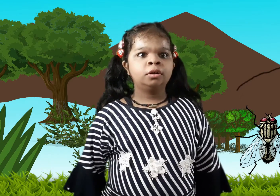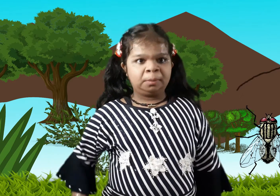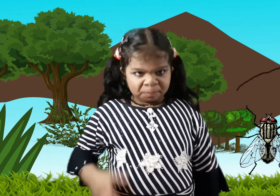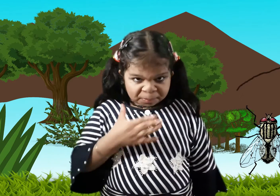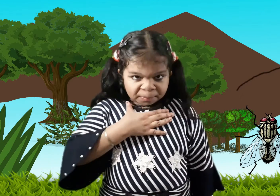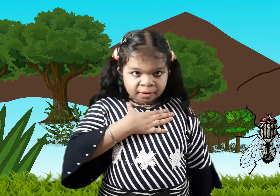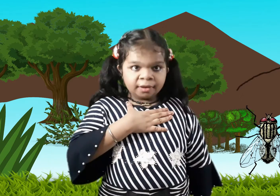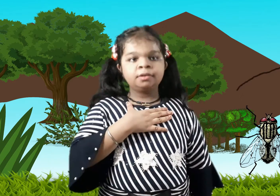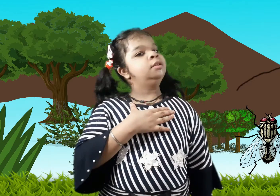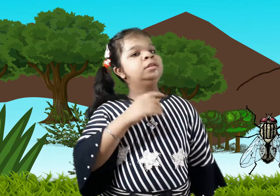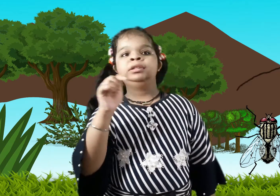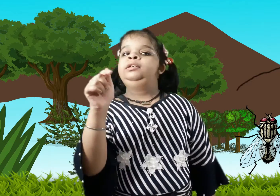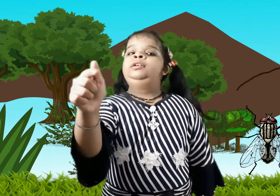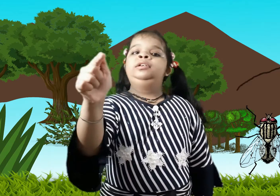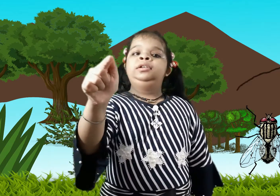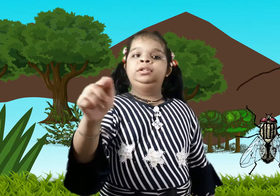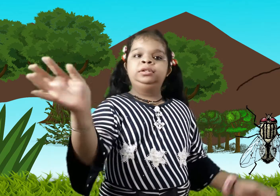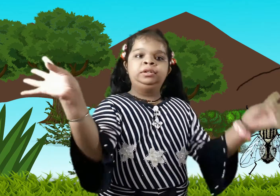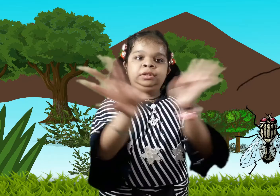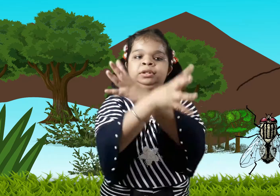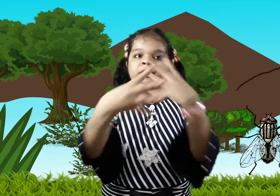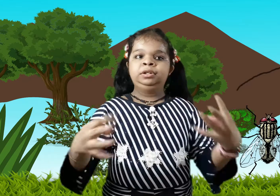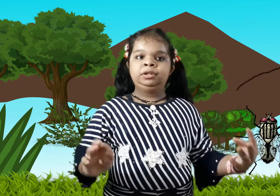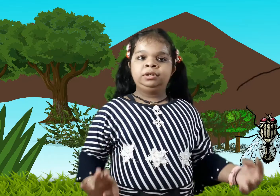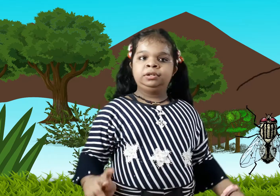उस मकड़ी को तो मैं चुटकी में खत्म कर दूंगी।